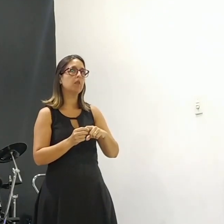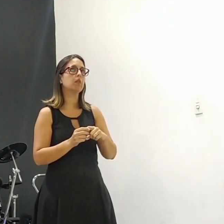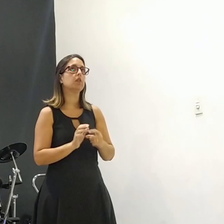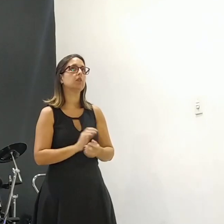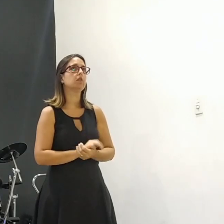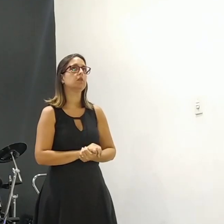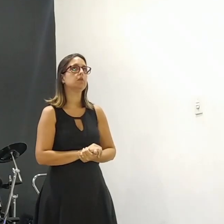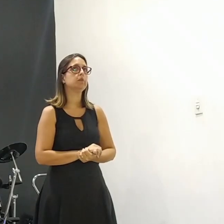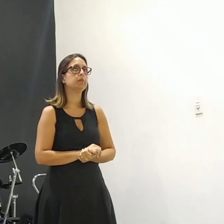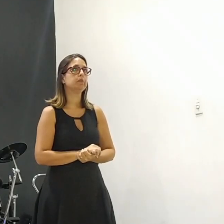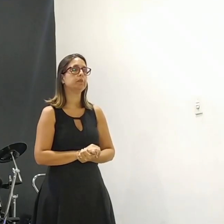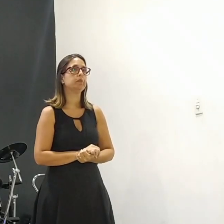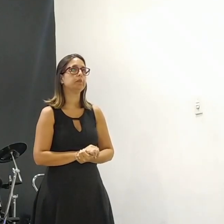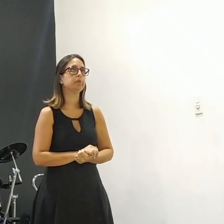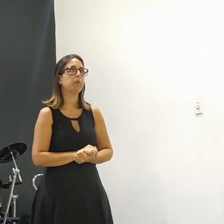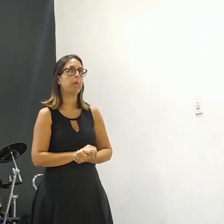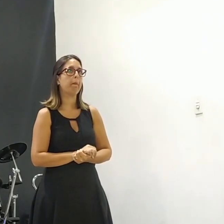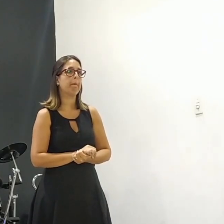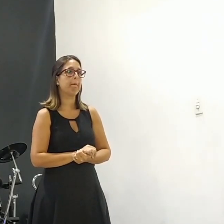João 14, 6.